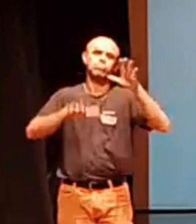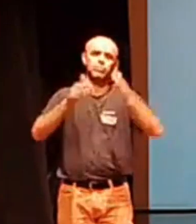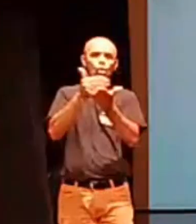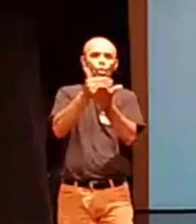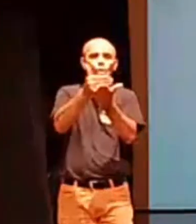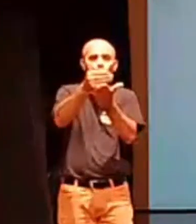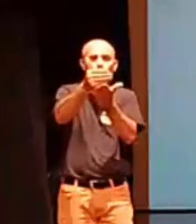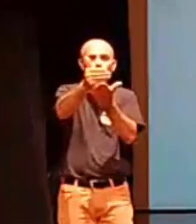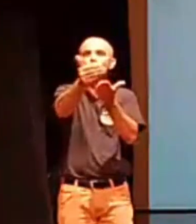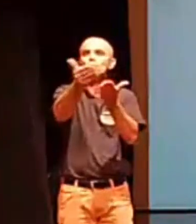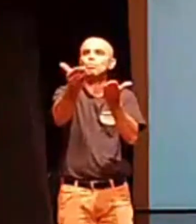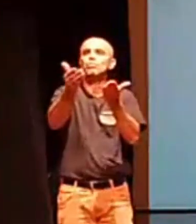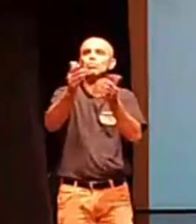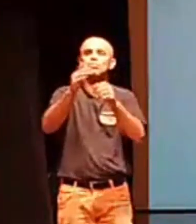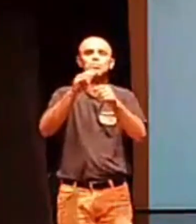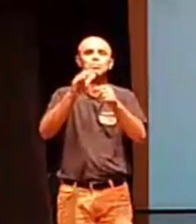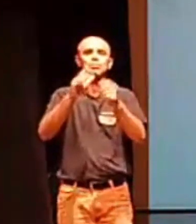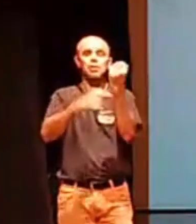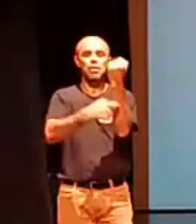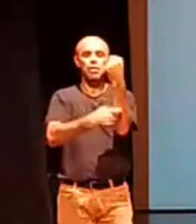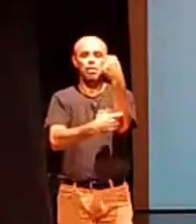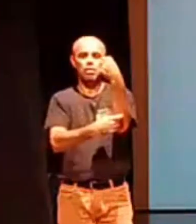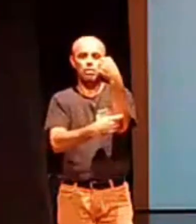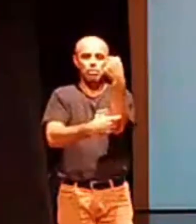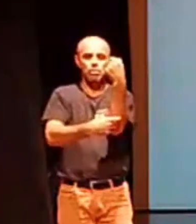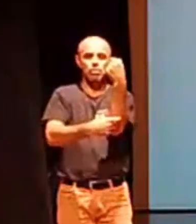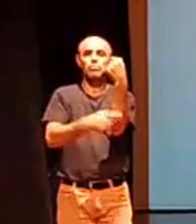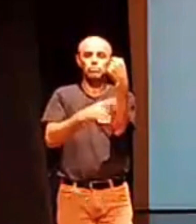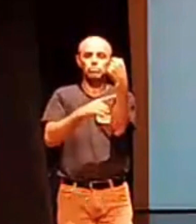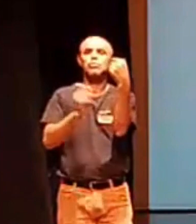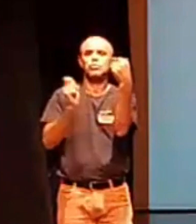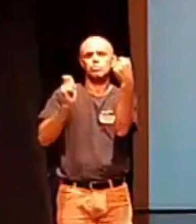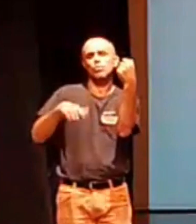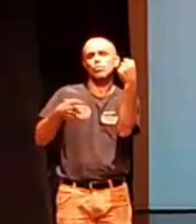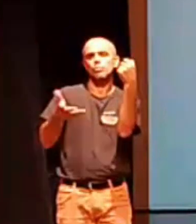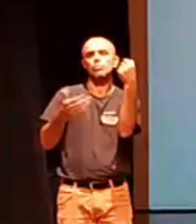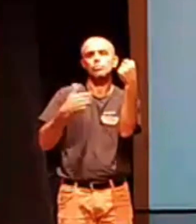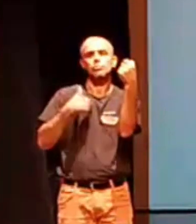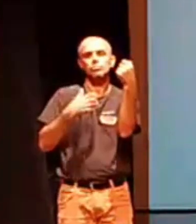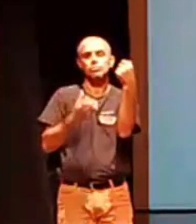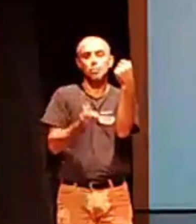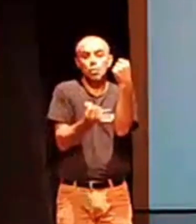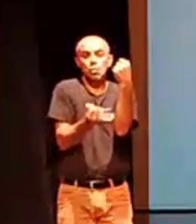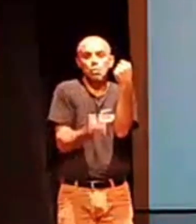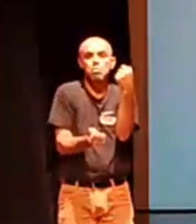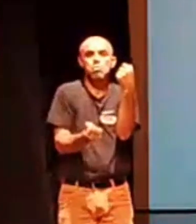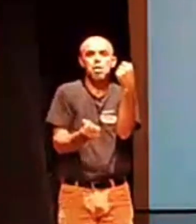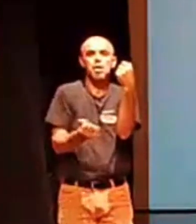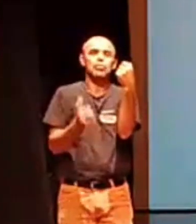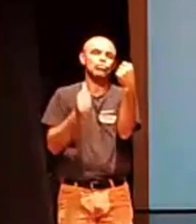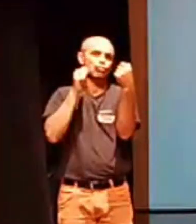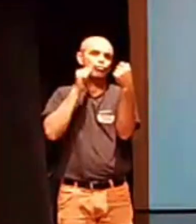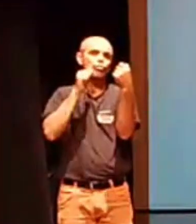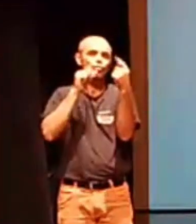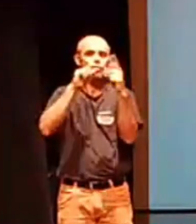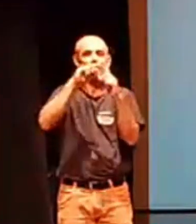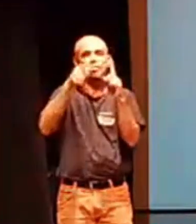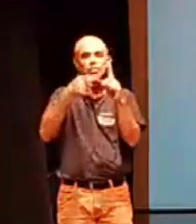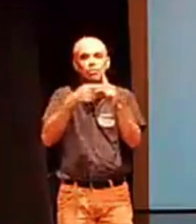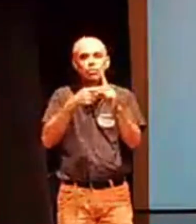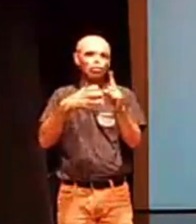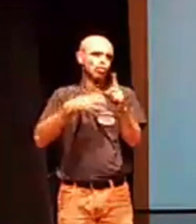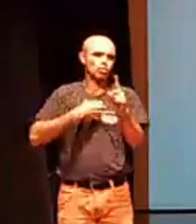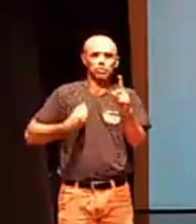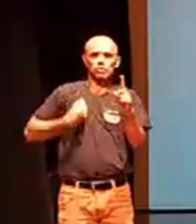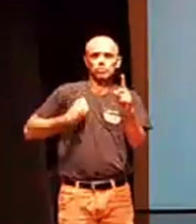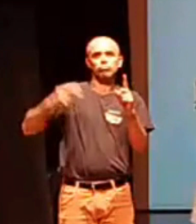de uma grau um pouco mais baixo, isso já dá para o peso da paciente, né, o estilo de vida